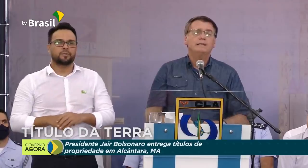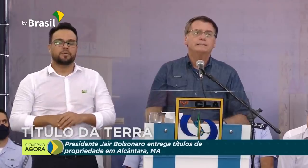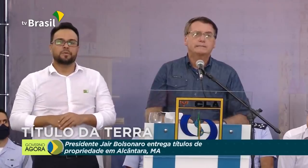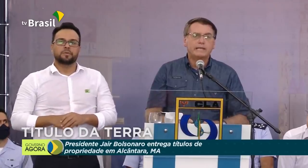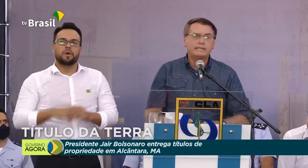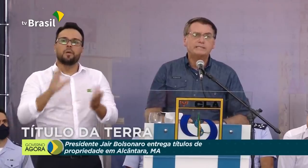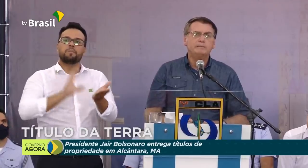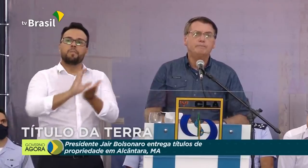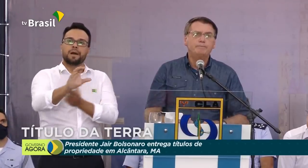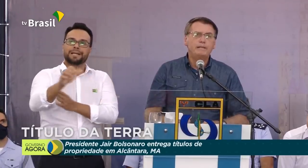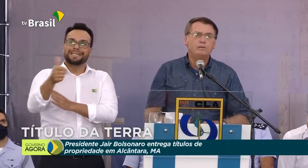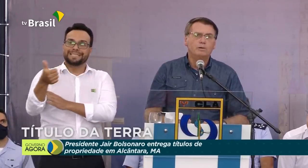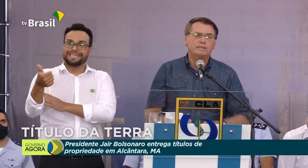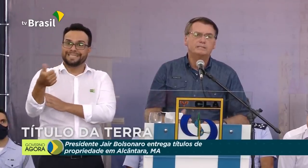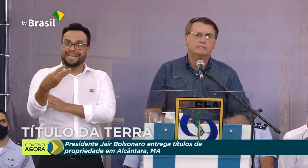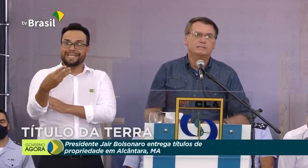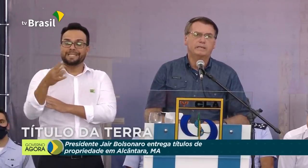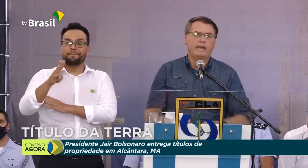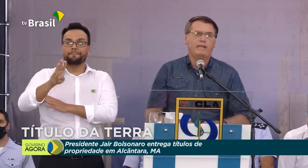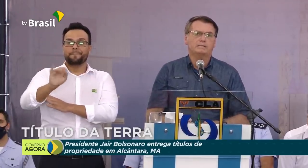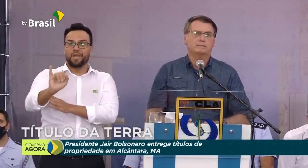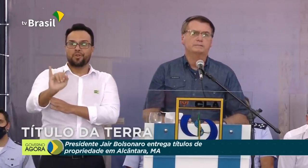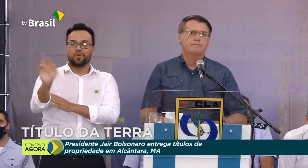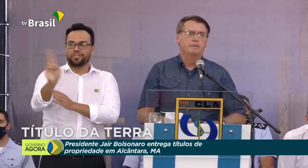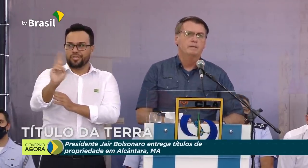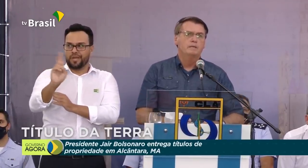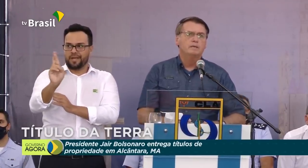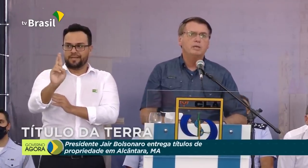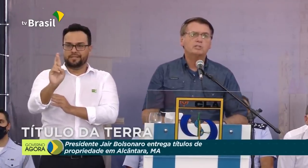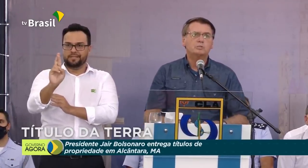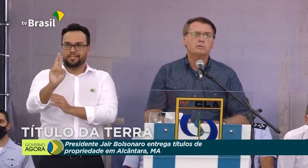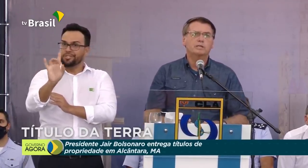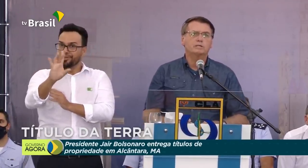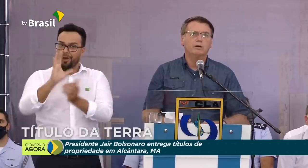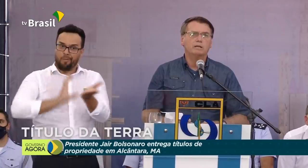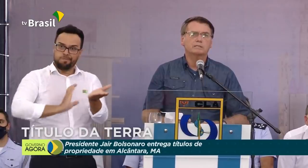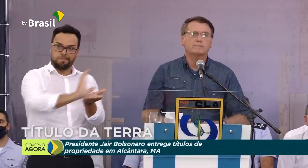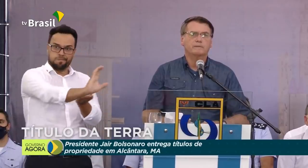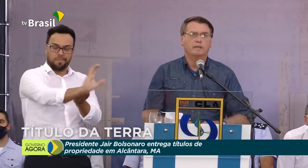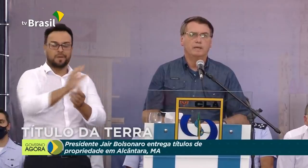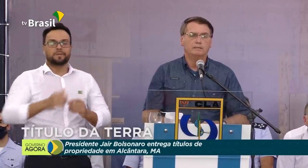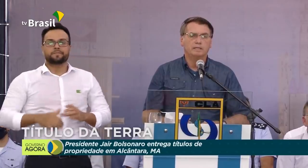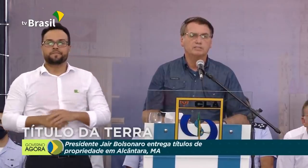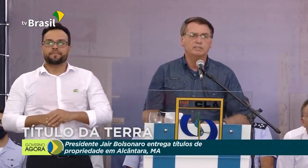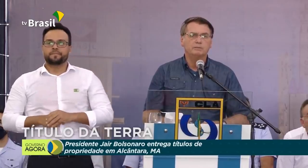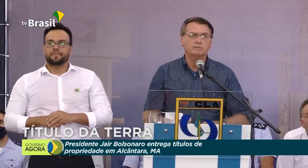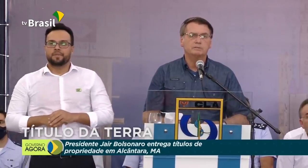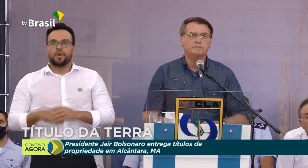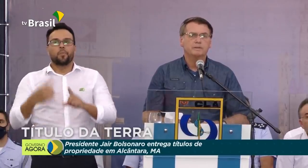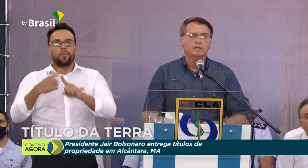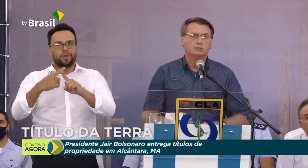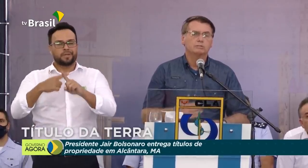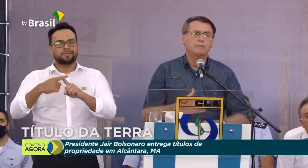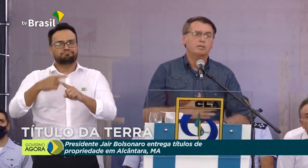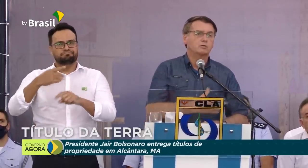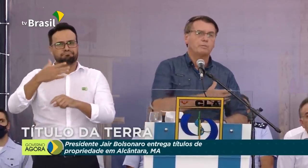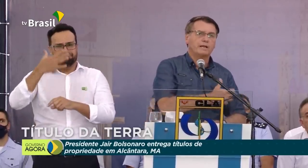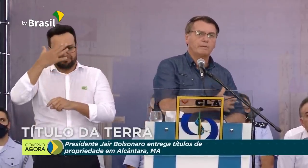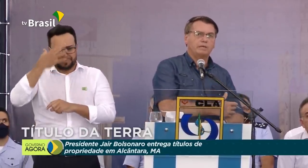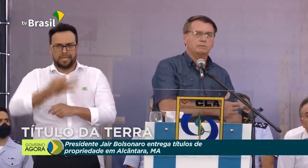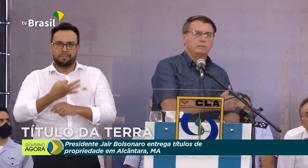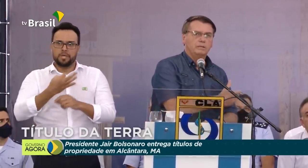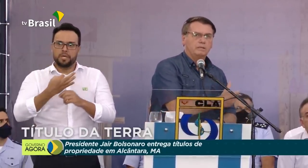foram 13 bilhões de reais. Isso porque nós entendíamos, juntamente